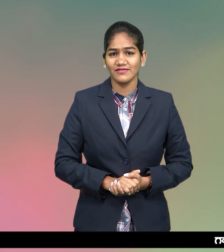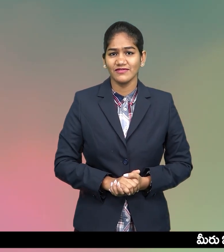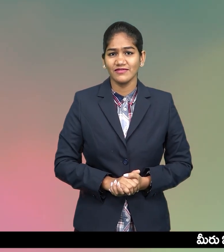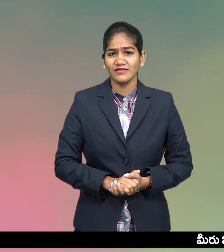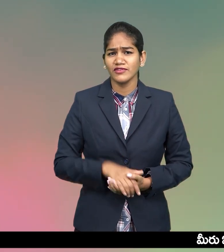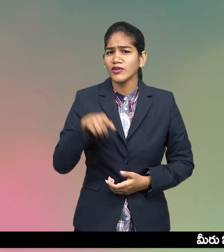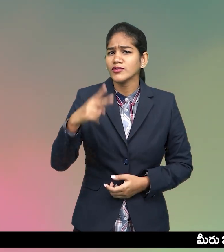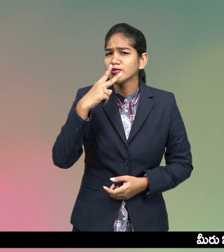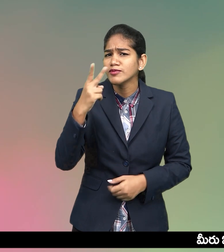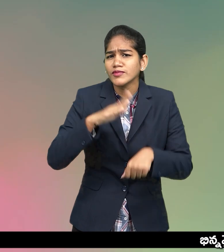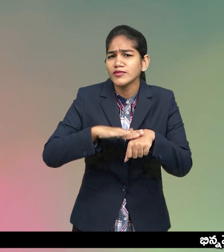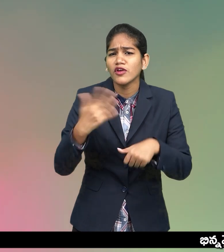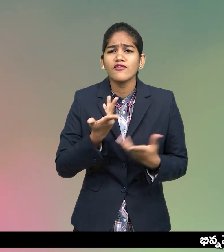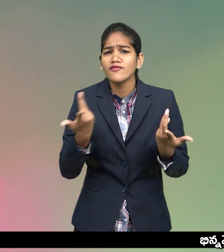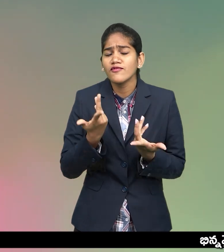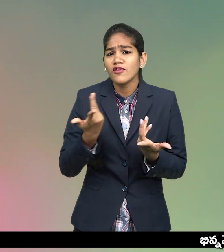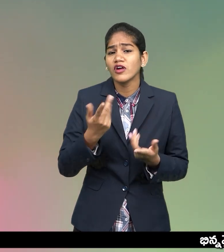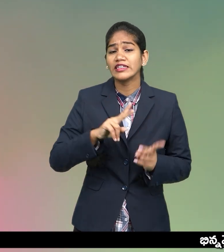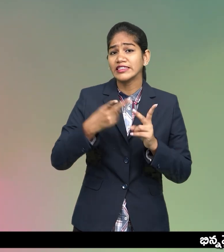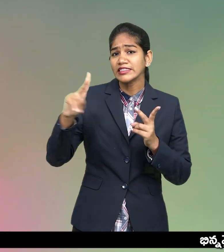మీరు ఏమి గమనించారు? భిన్నమైన వాతావరణం.